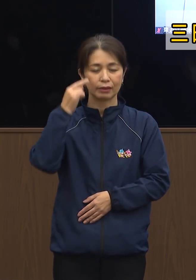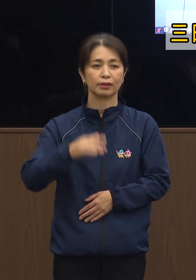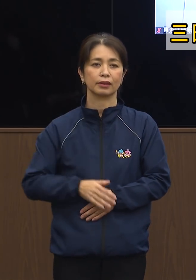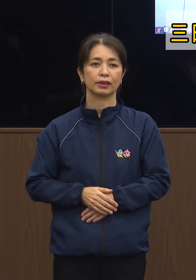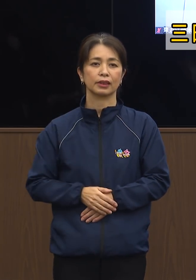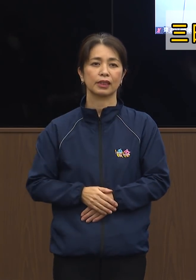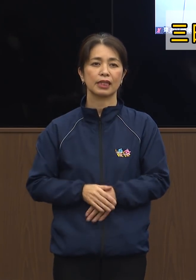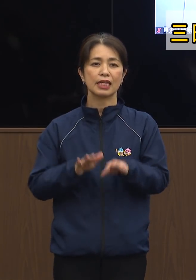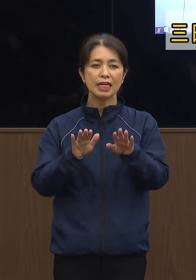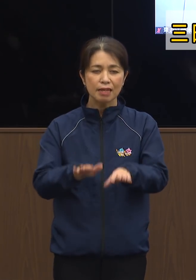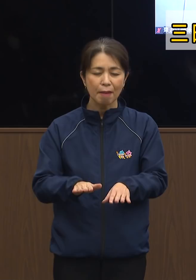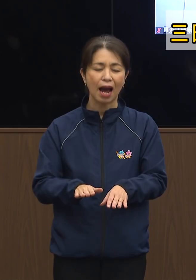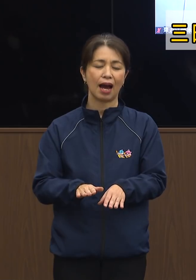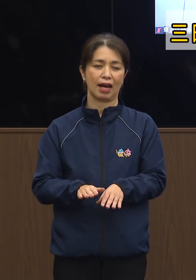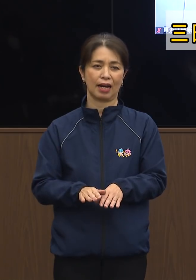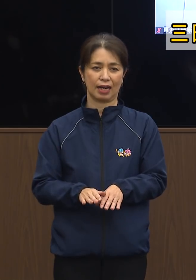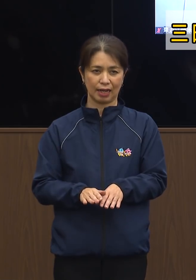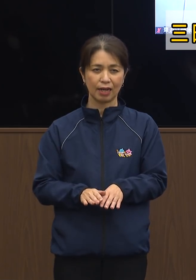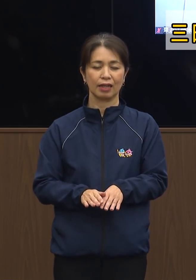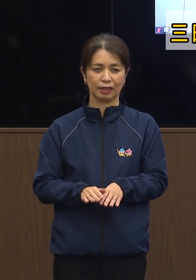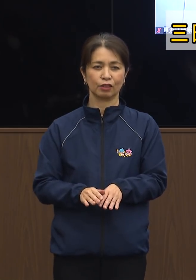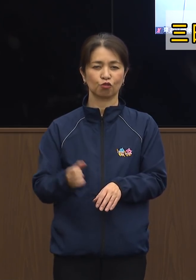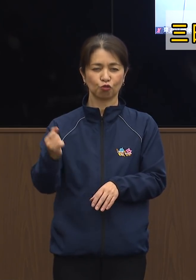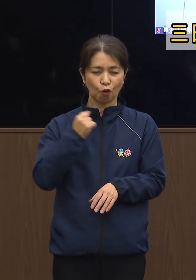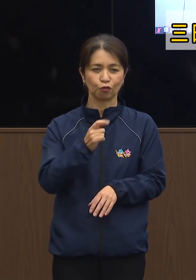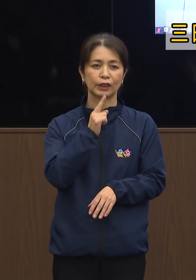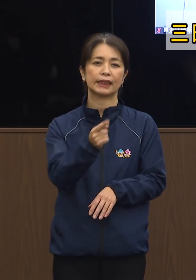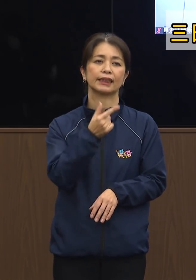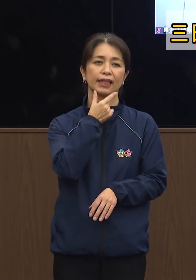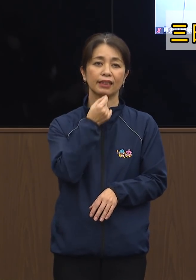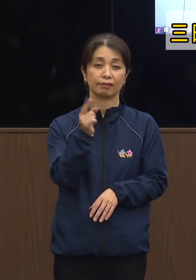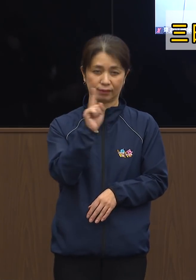今一つ県民の皆様方にお呼びかけしたいことがございます。